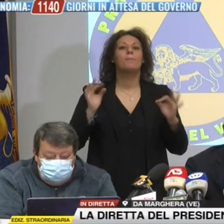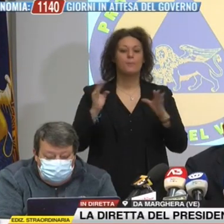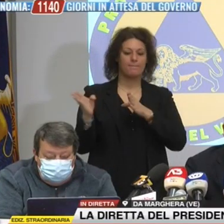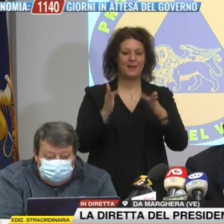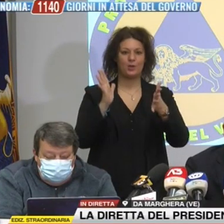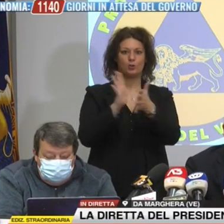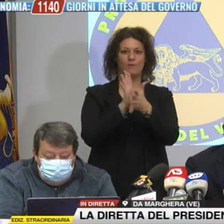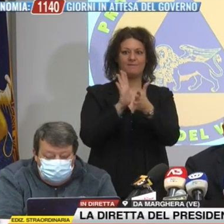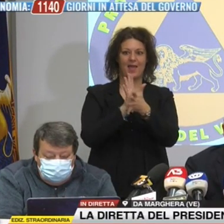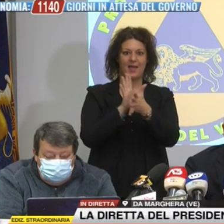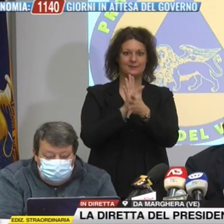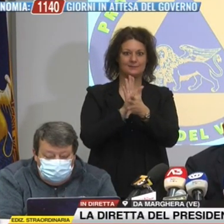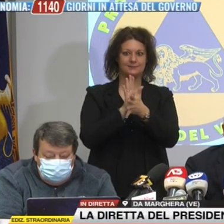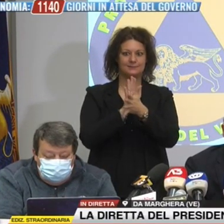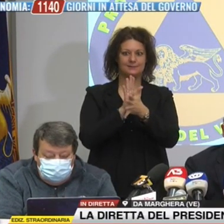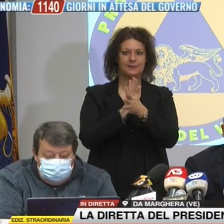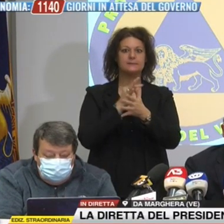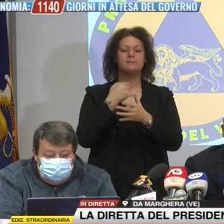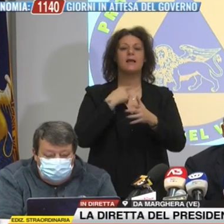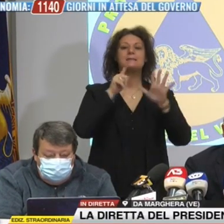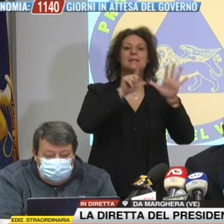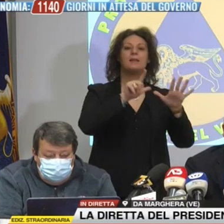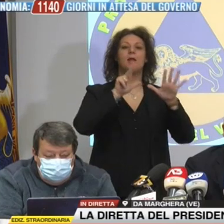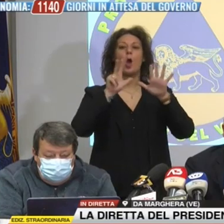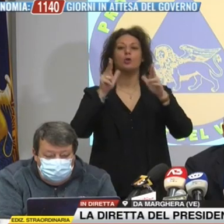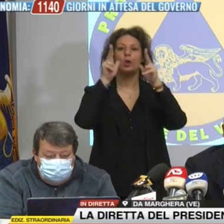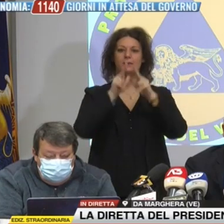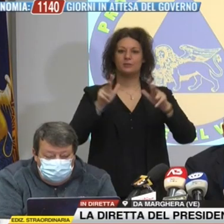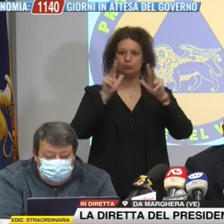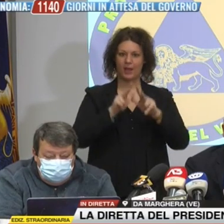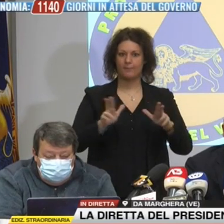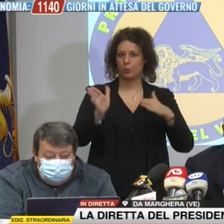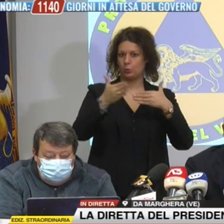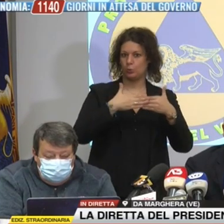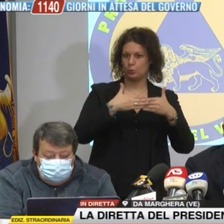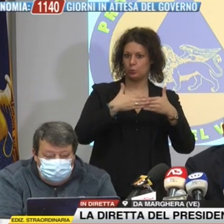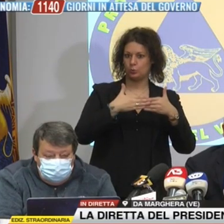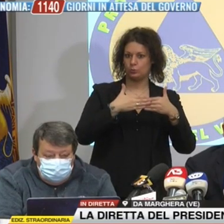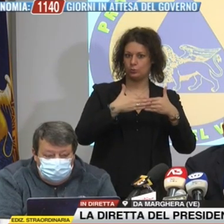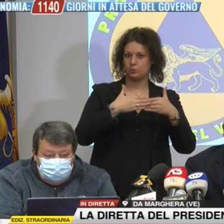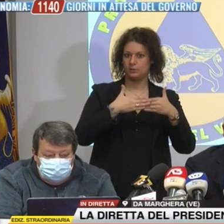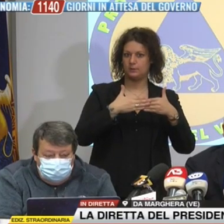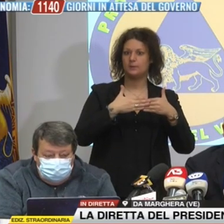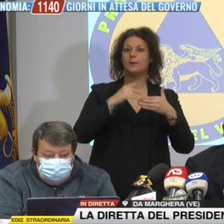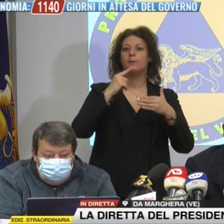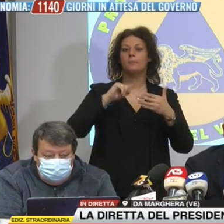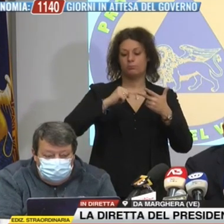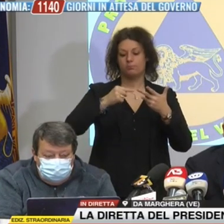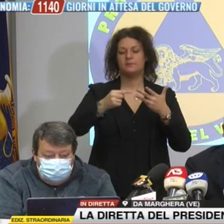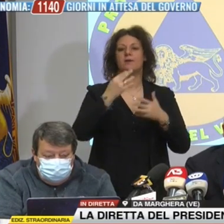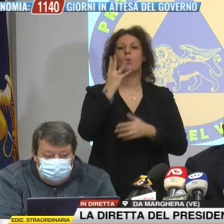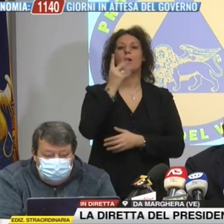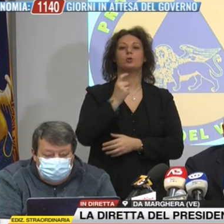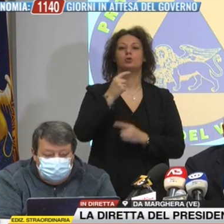da 7-8 dicembre, legati sabato e domenica, quindi 4 giorni consecutivi, e poi